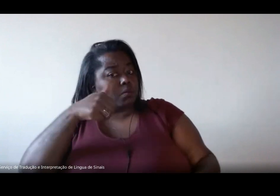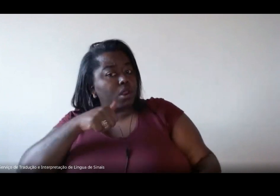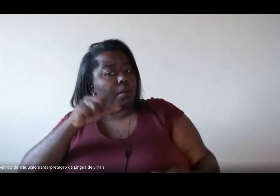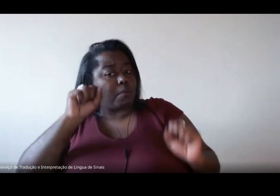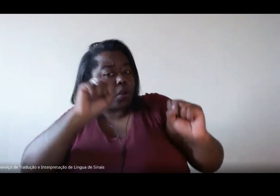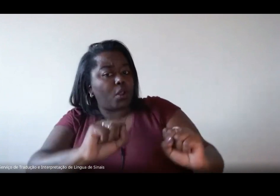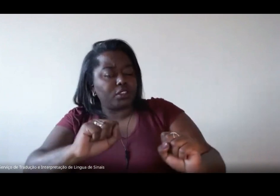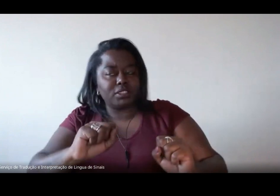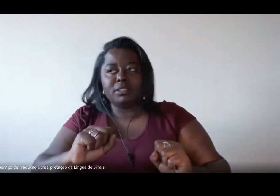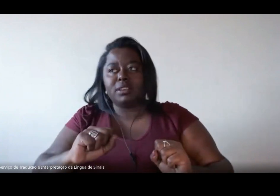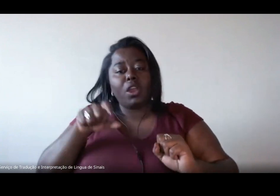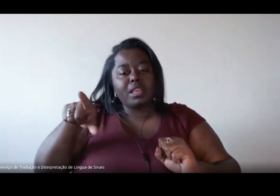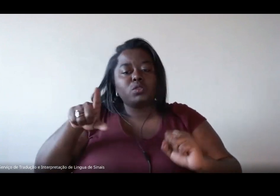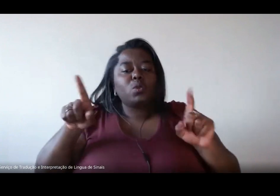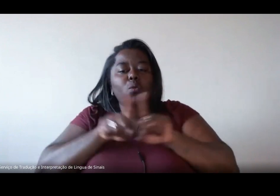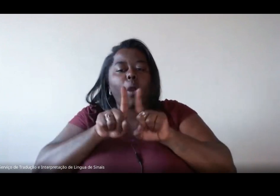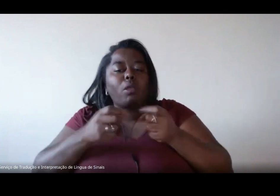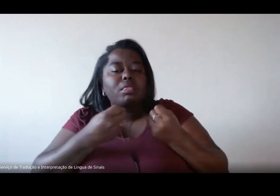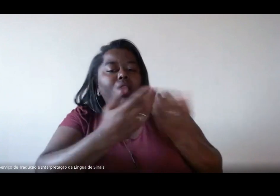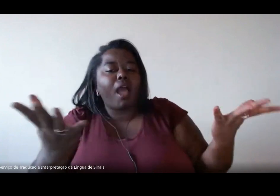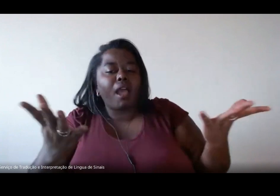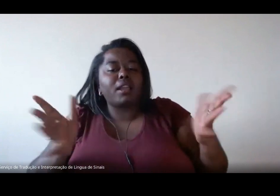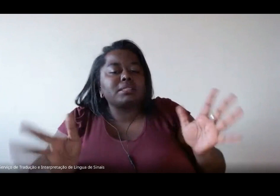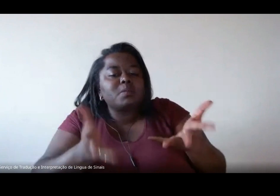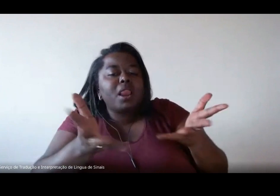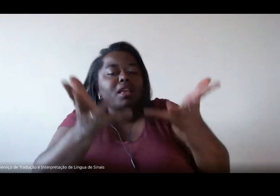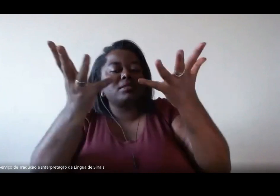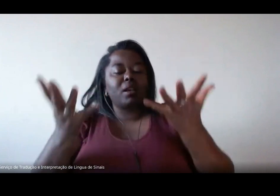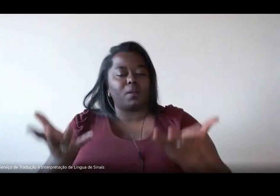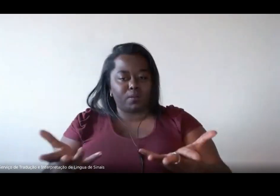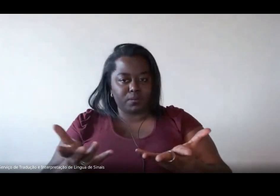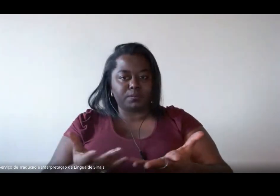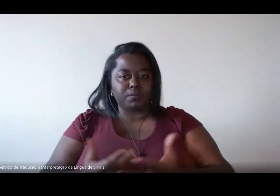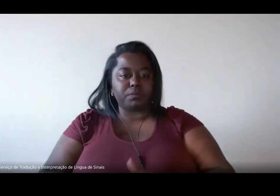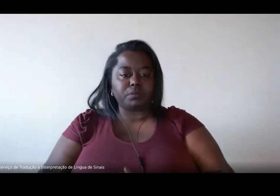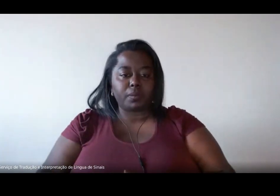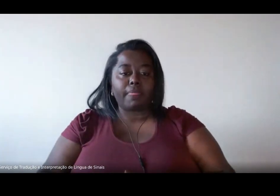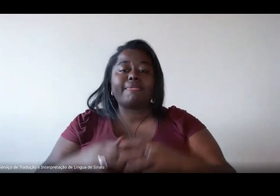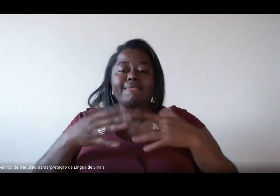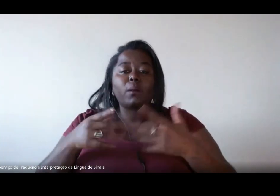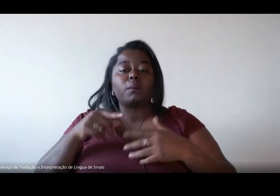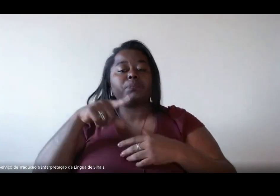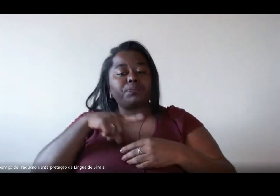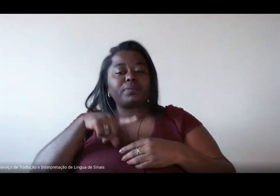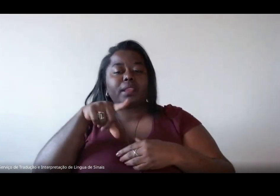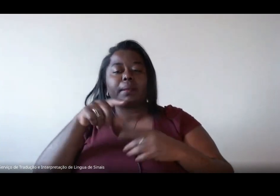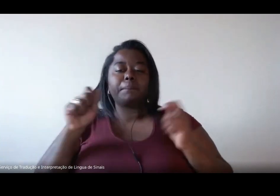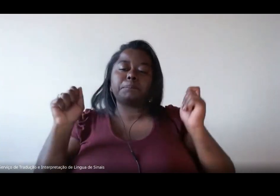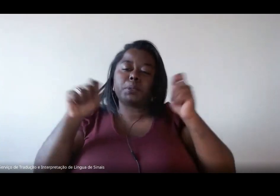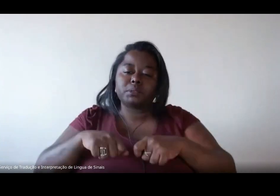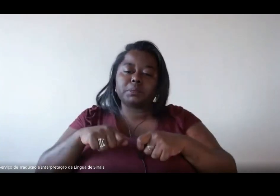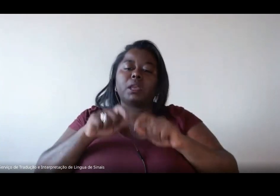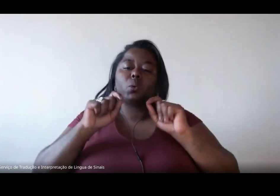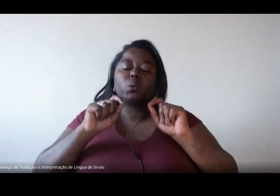para, né? Sei lá, acumular alguma coisa nesse sentido, mas essa